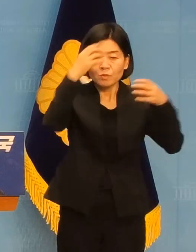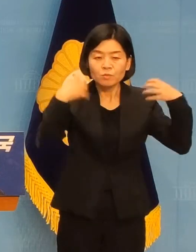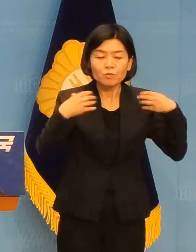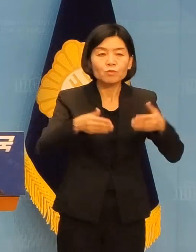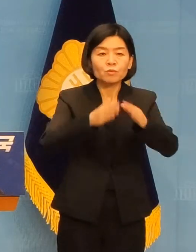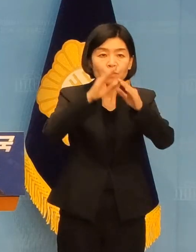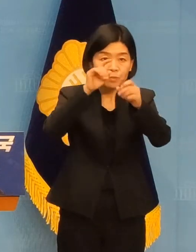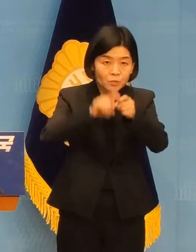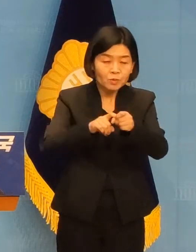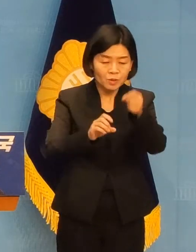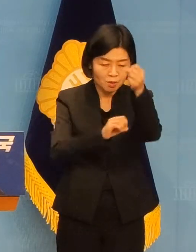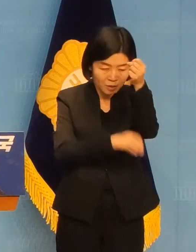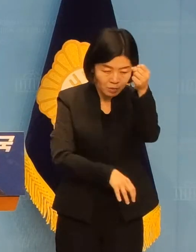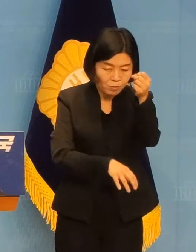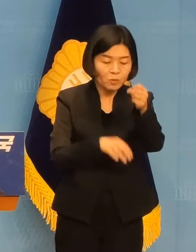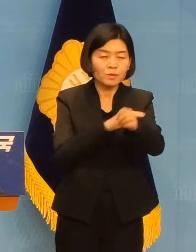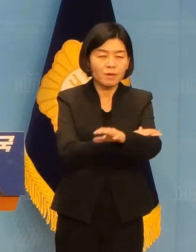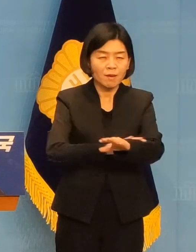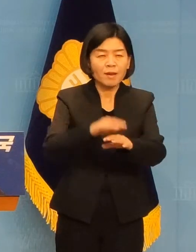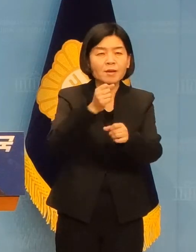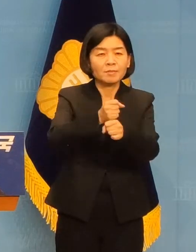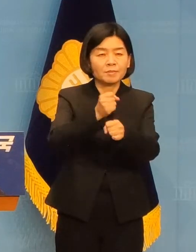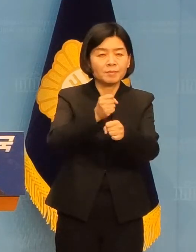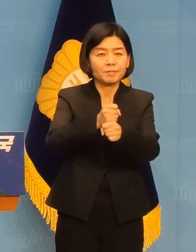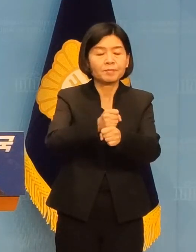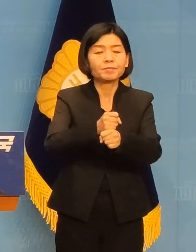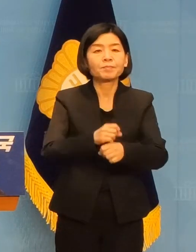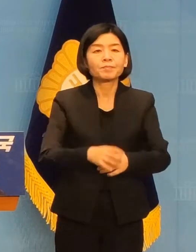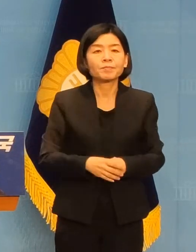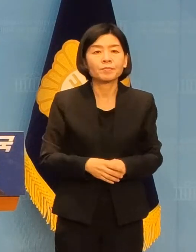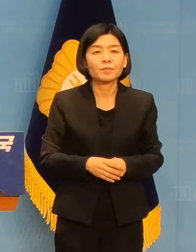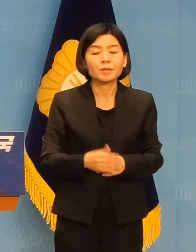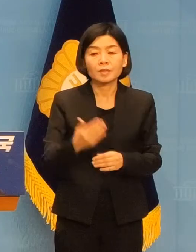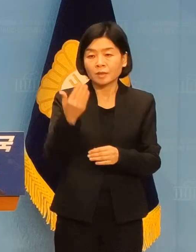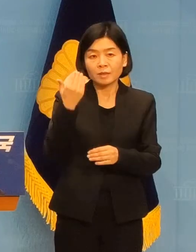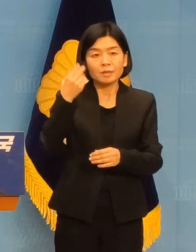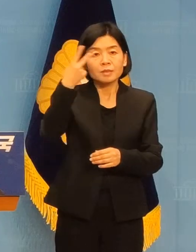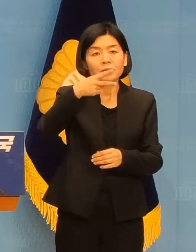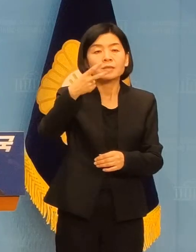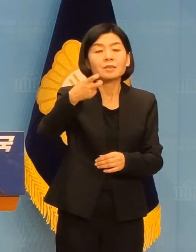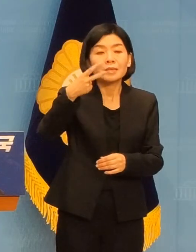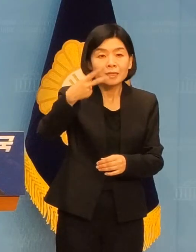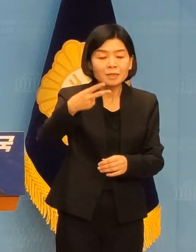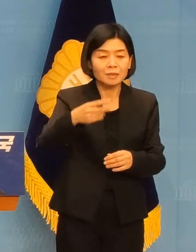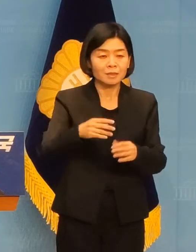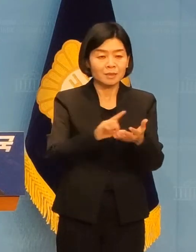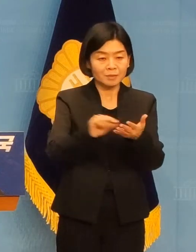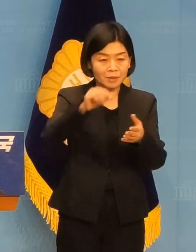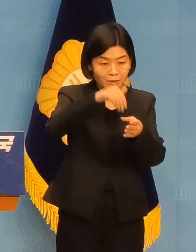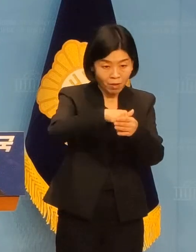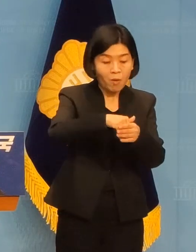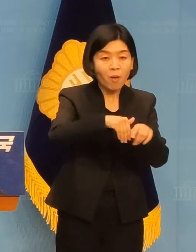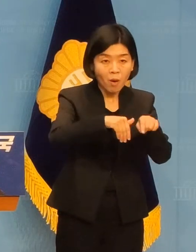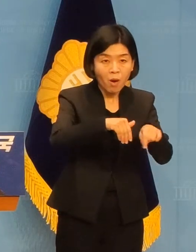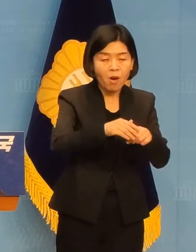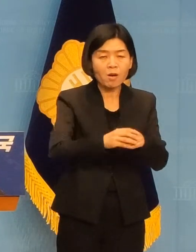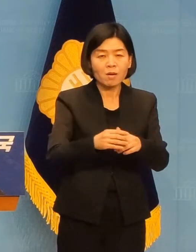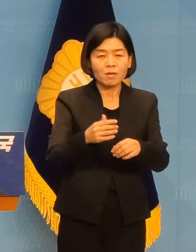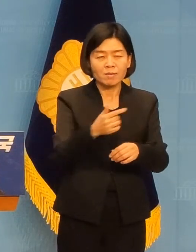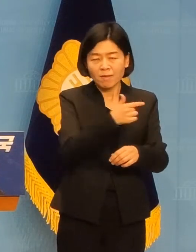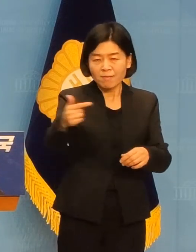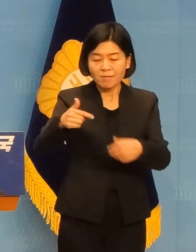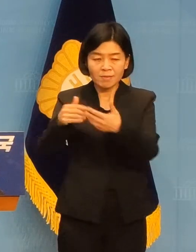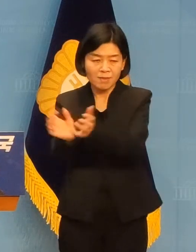위한 발판을 튼튼히 세우겠습니다. 지난 2022년 지방선거에서 거대